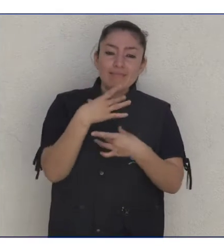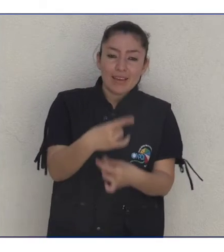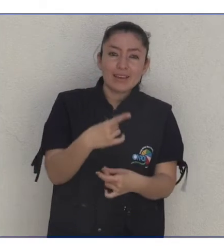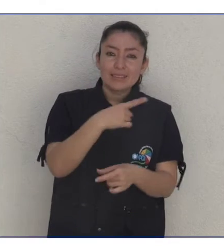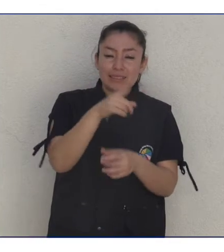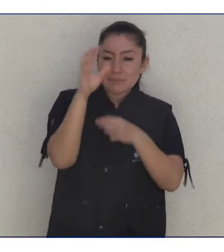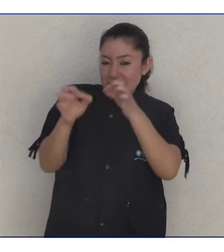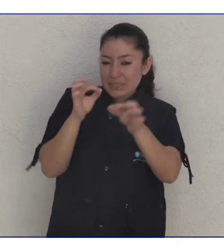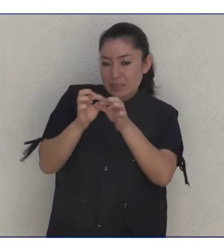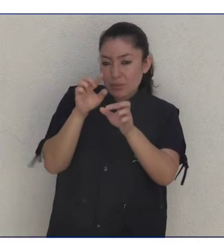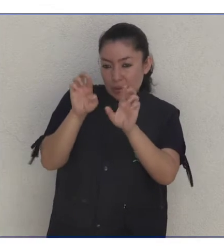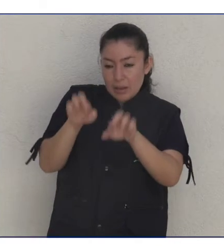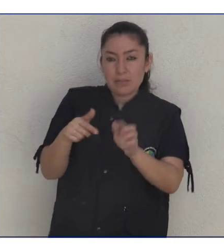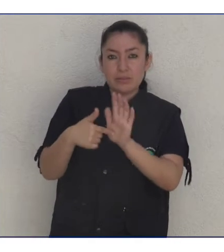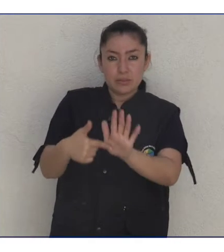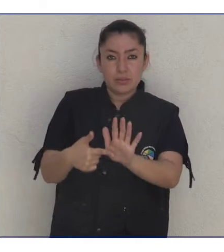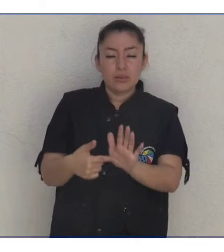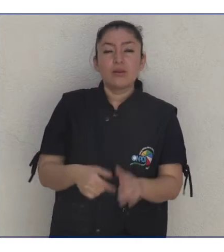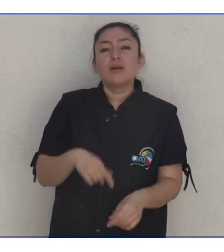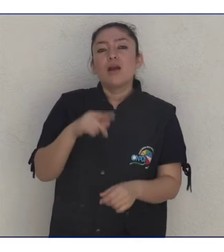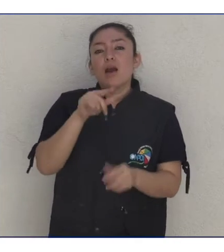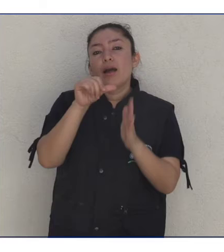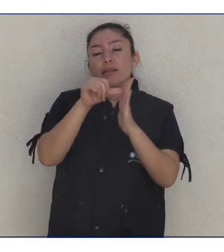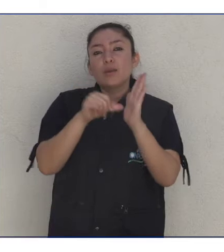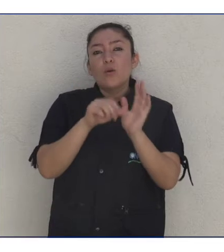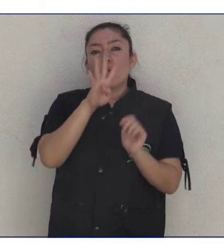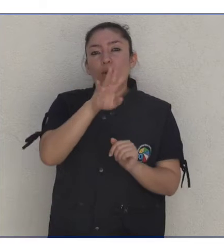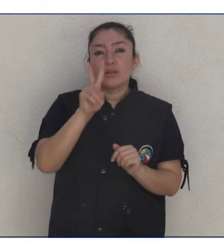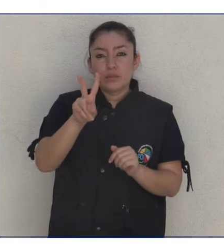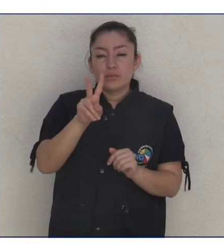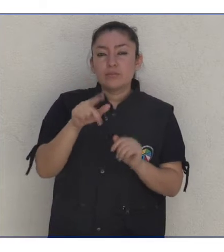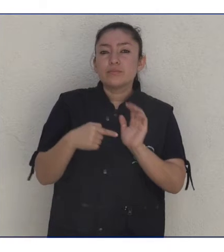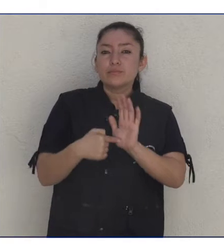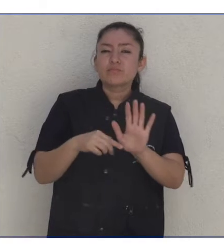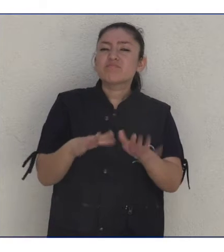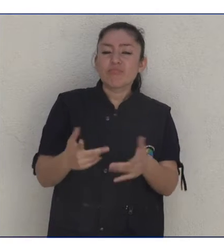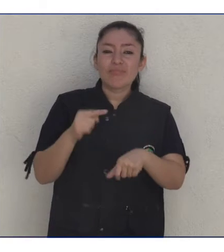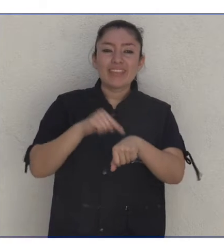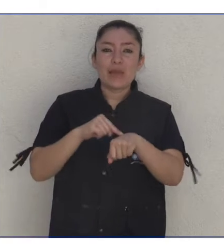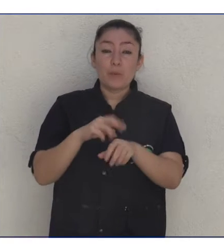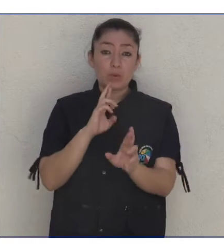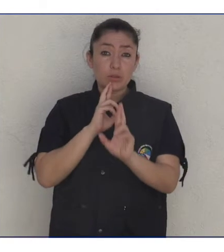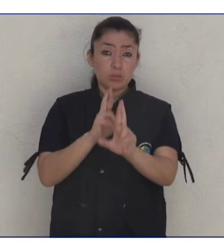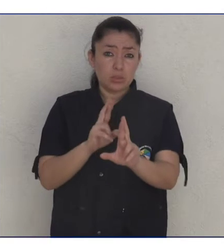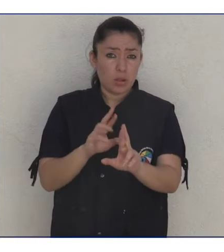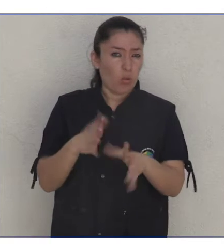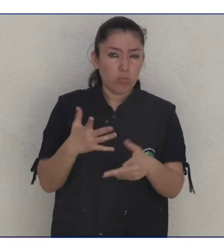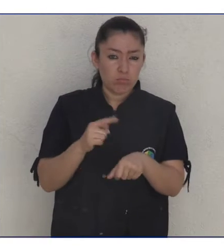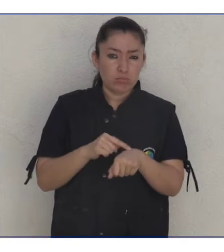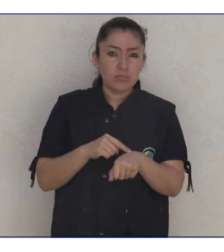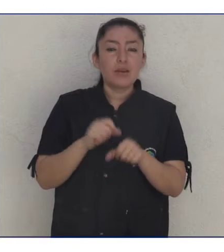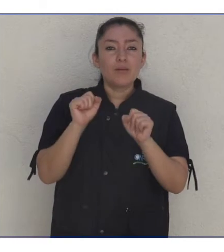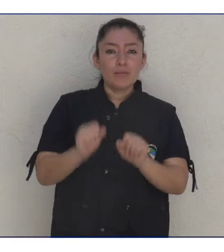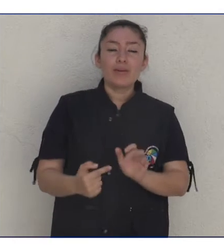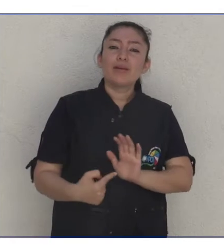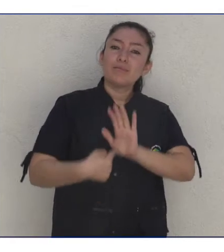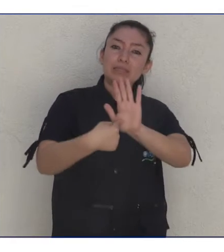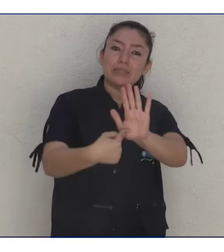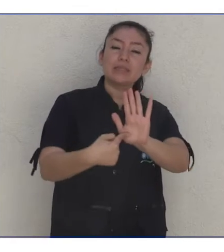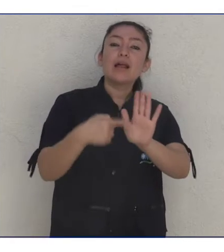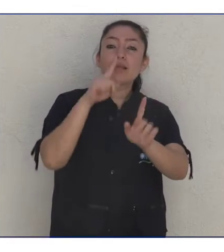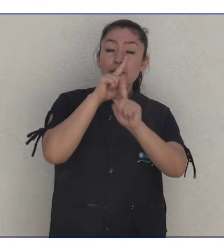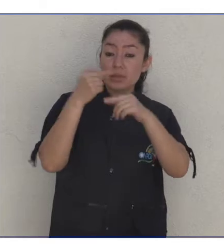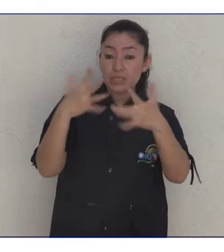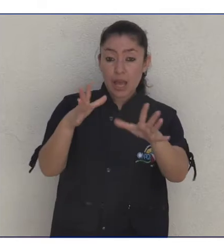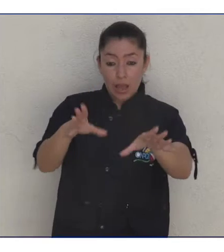interés específico como requisito de la misma. Artículo 42. Tiempo de respuesta. Presentada y admitida